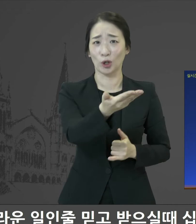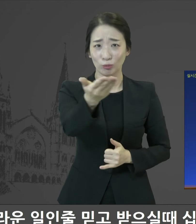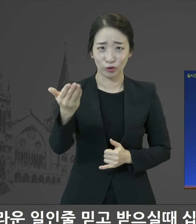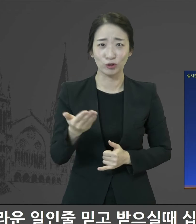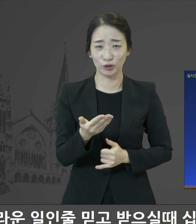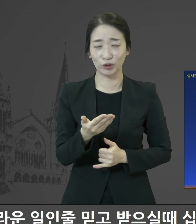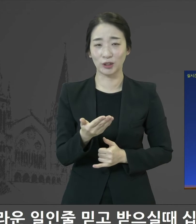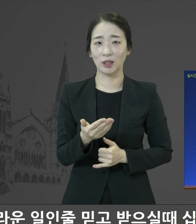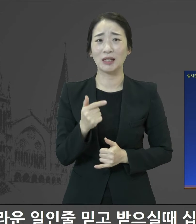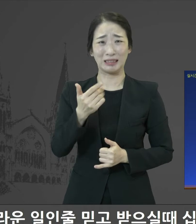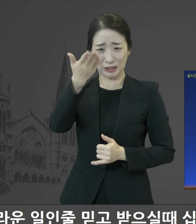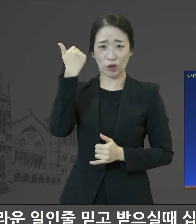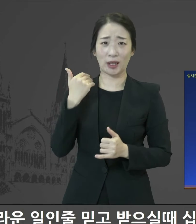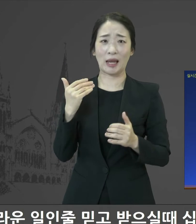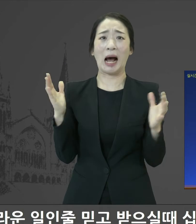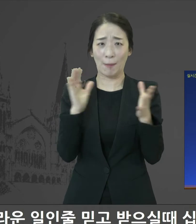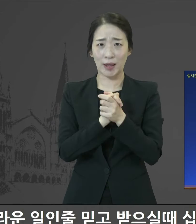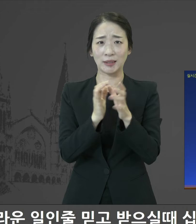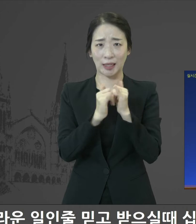있는 줄로 믿습니다.